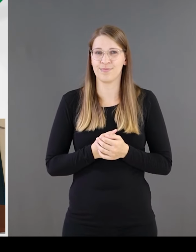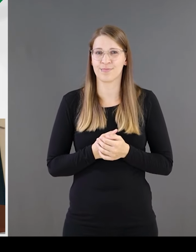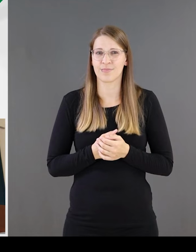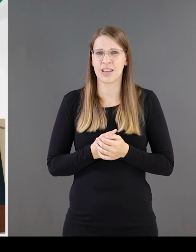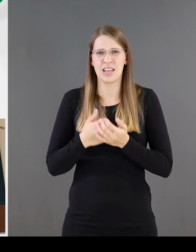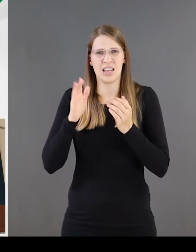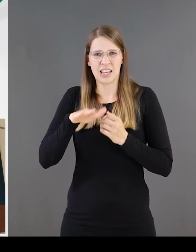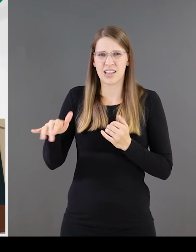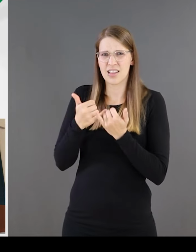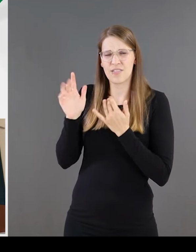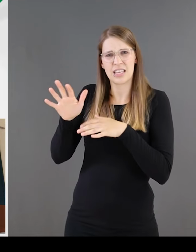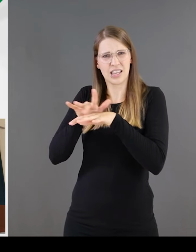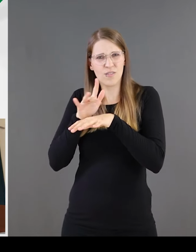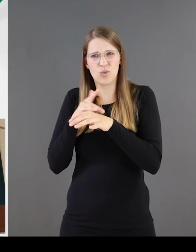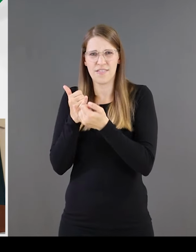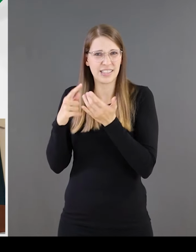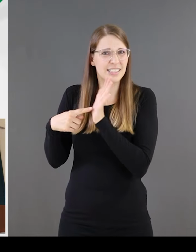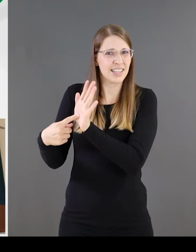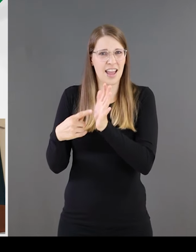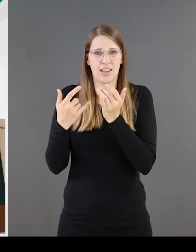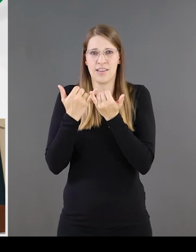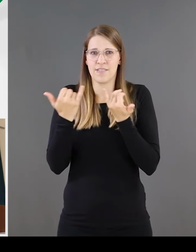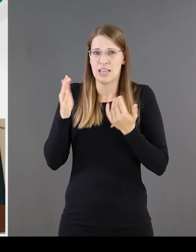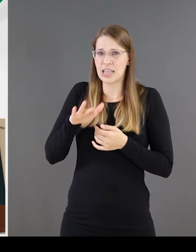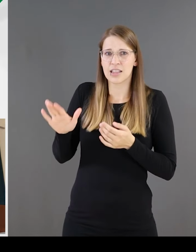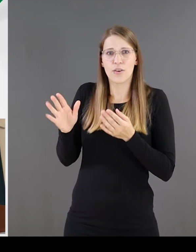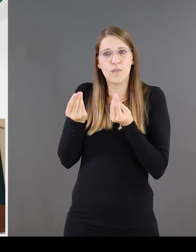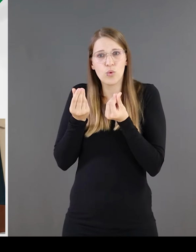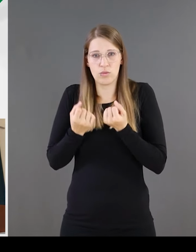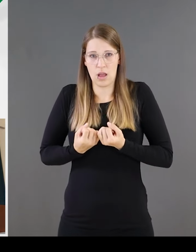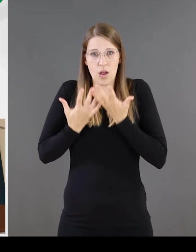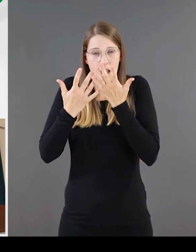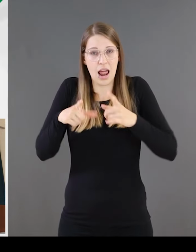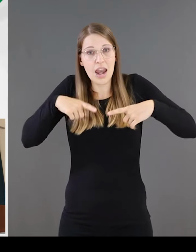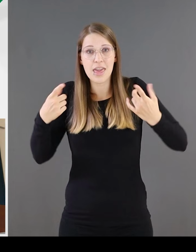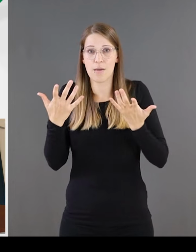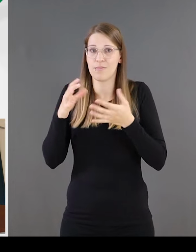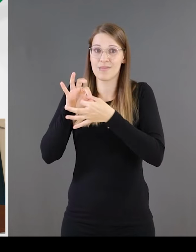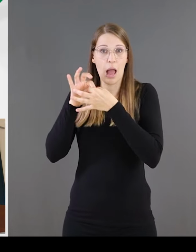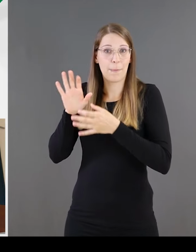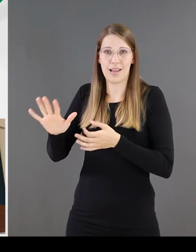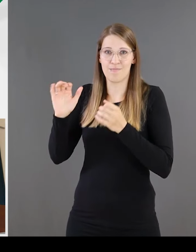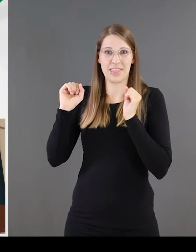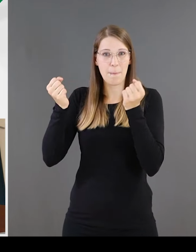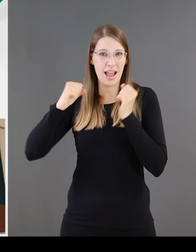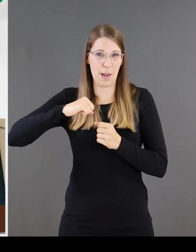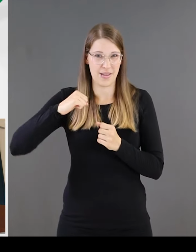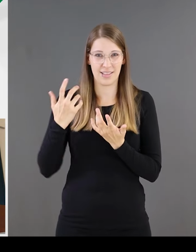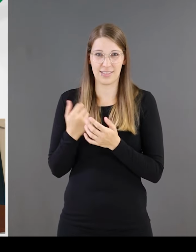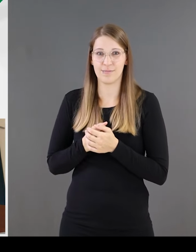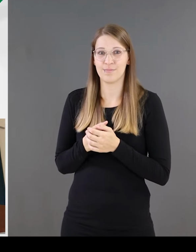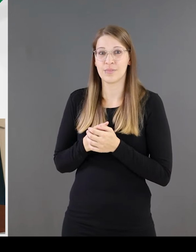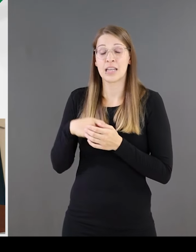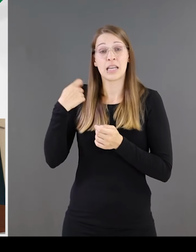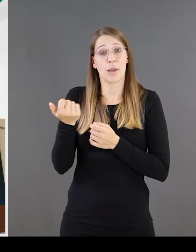Wie die Kinder ihre Gefühle zeigen, wie die Kinder ihre Gefühle erleben, hängt ganz stark von ihrem Temperament